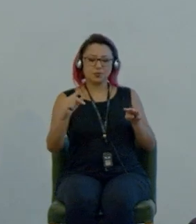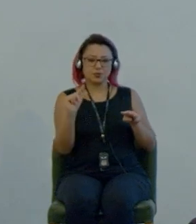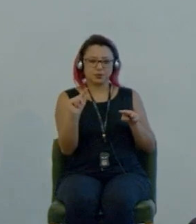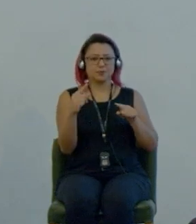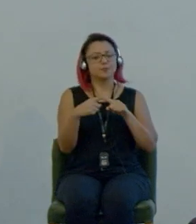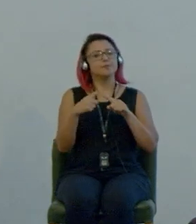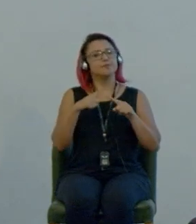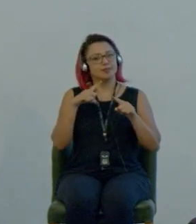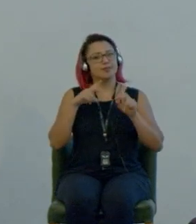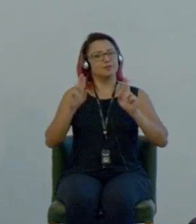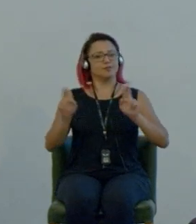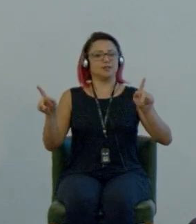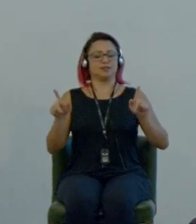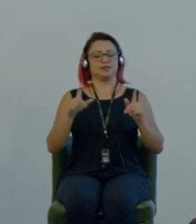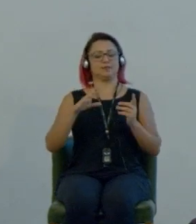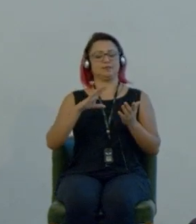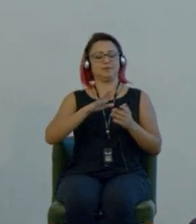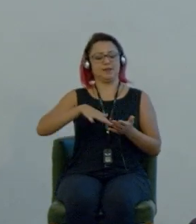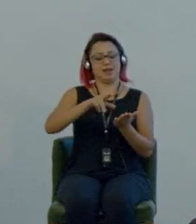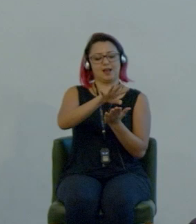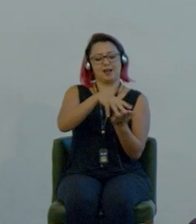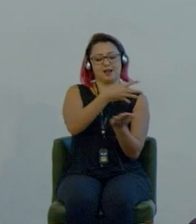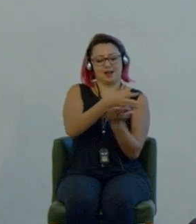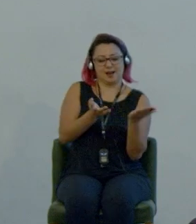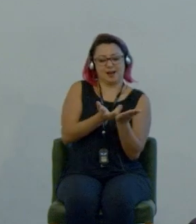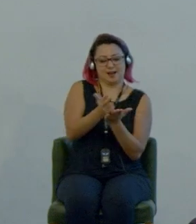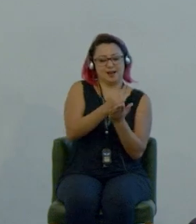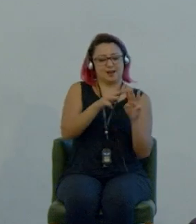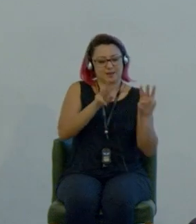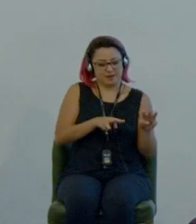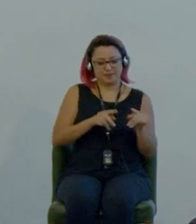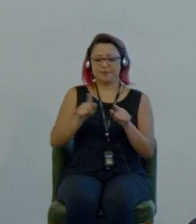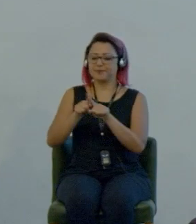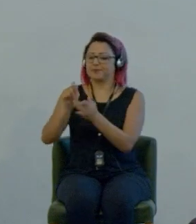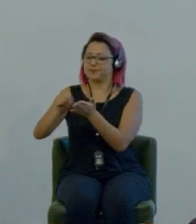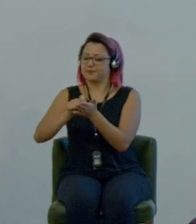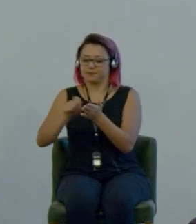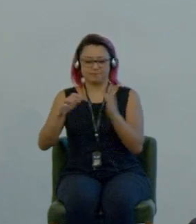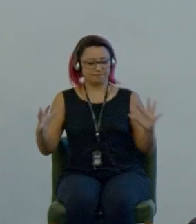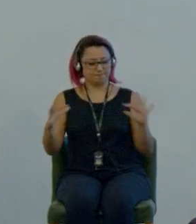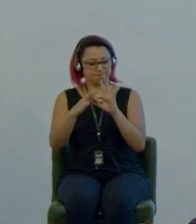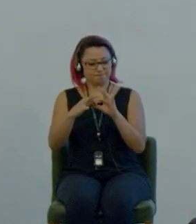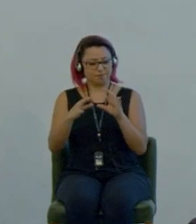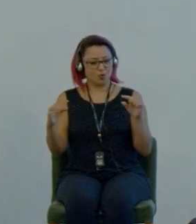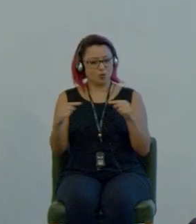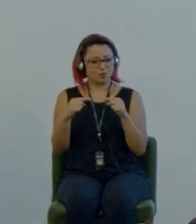l'optique, la cartographie et l'écriture, pour moi. Que fait Hooke?